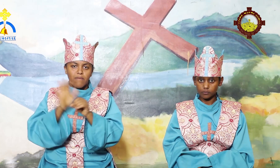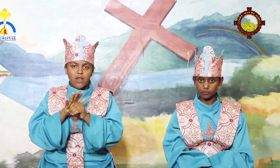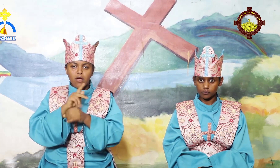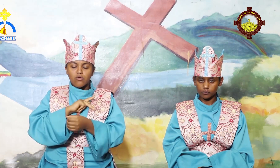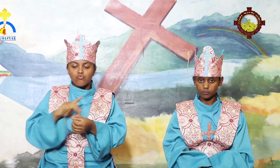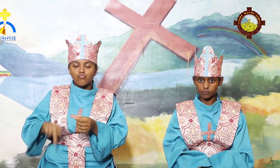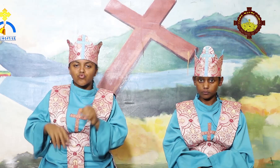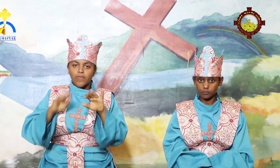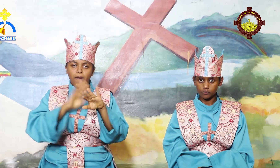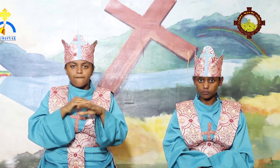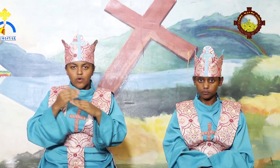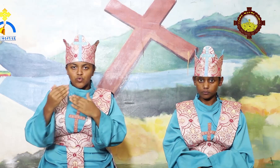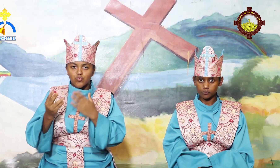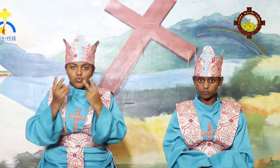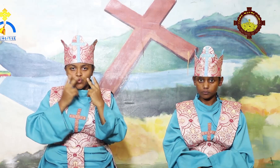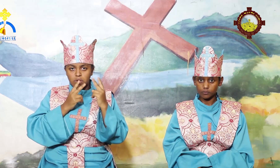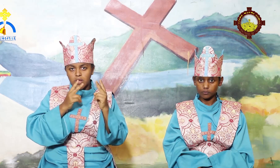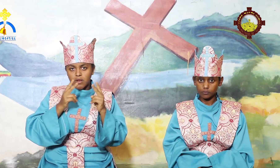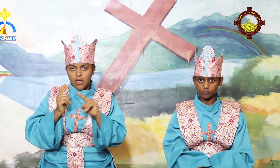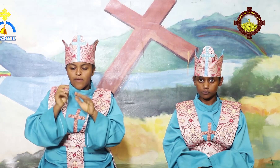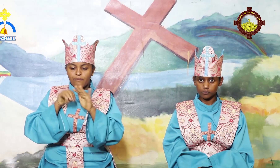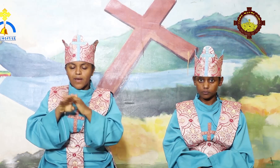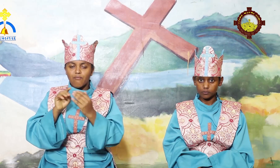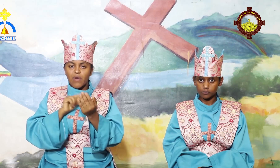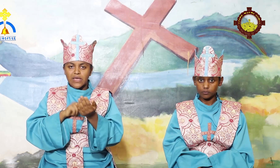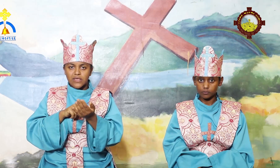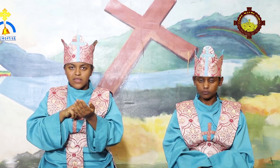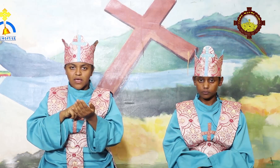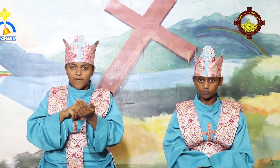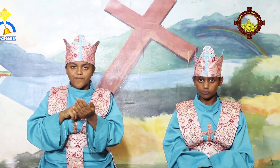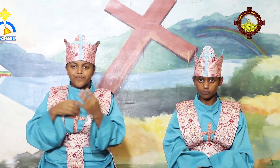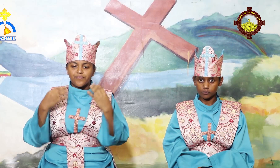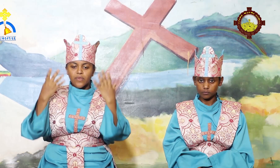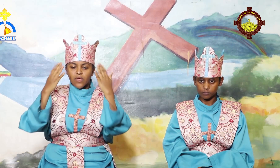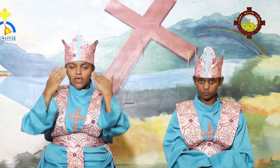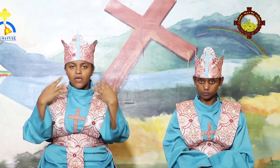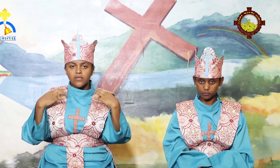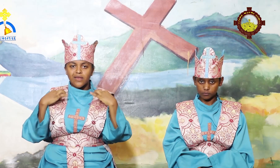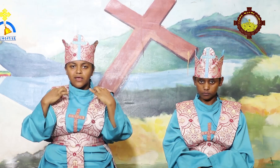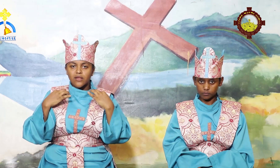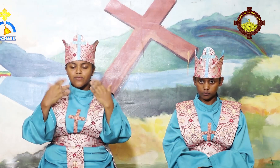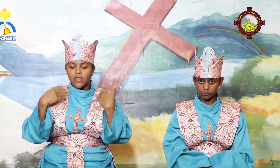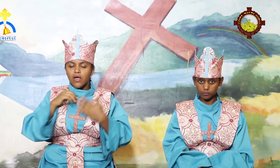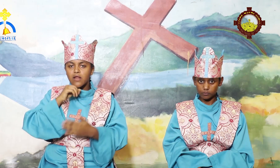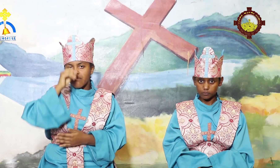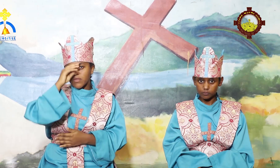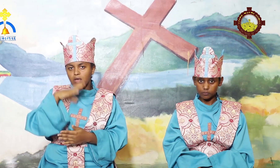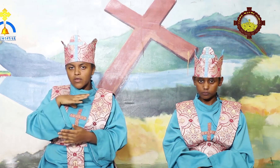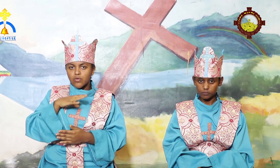ንጉሱም ተጋባዦቹን ሊያይ በገባ ጊዜ የሰርግ ልብስ ያለበሰ ሰው አገኘ።